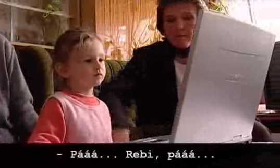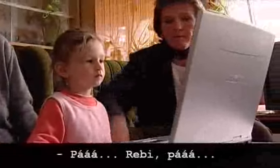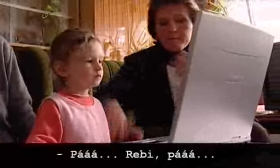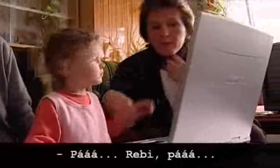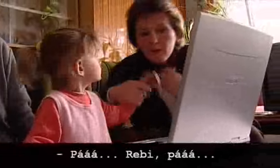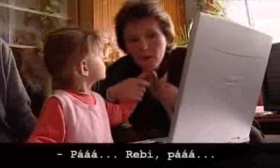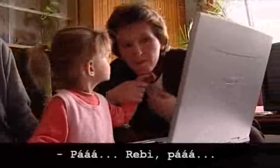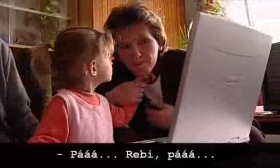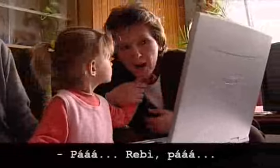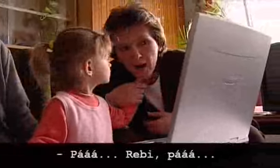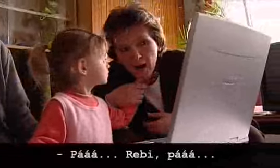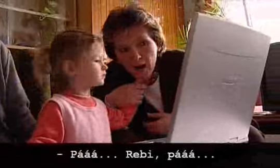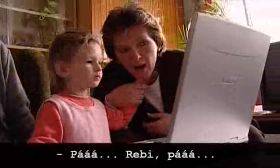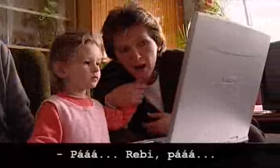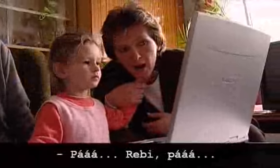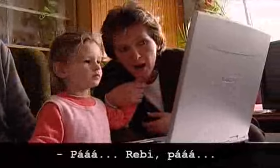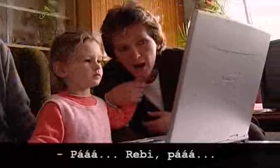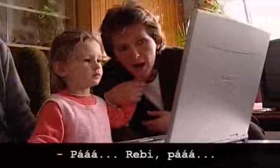Rebi? Pá!